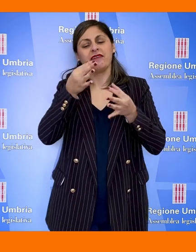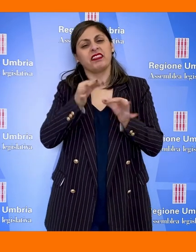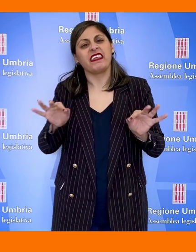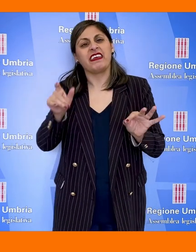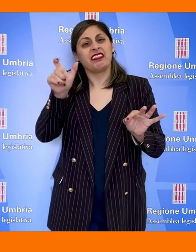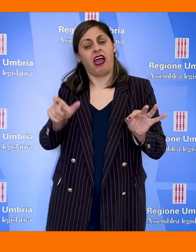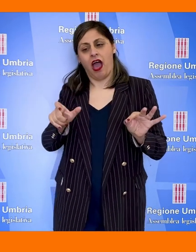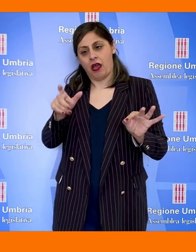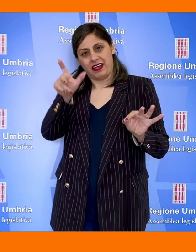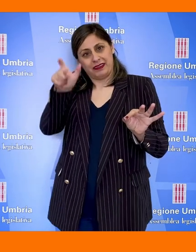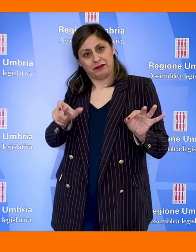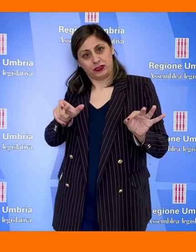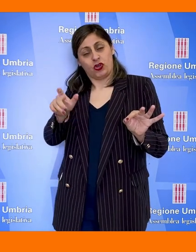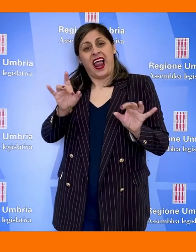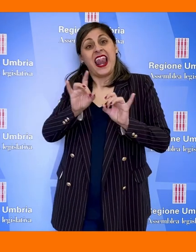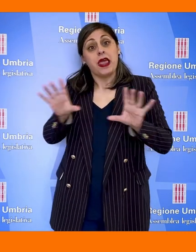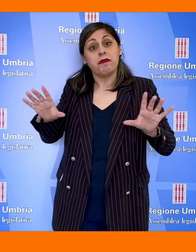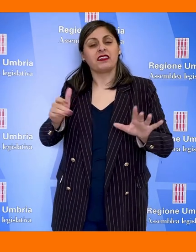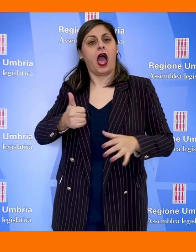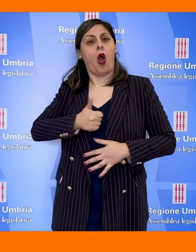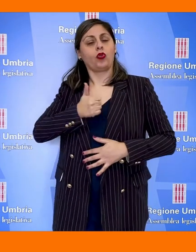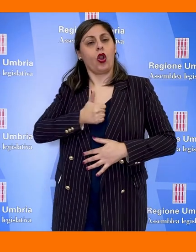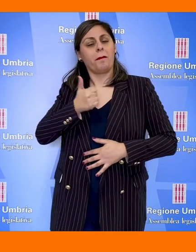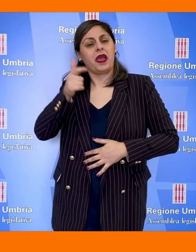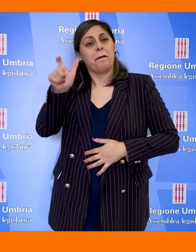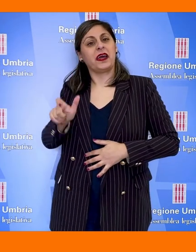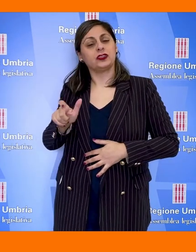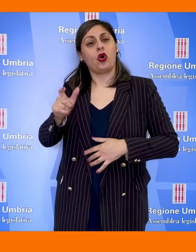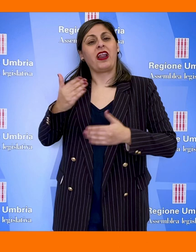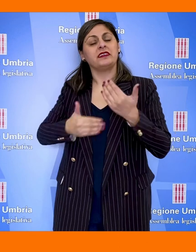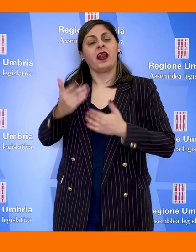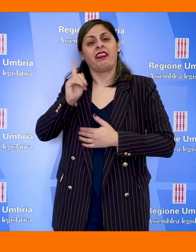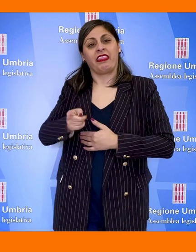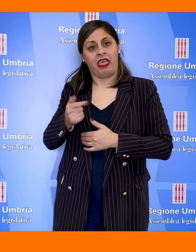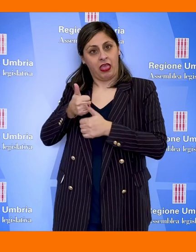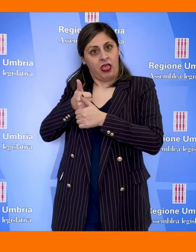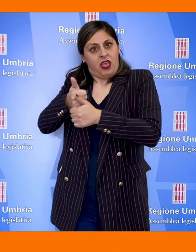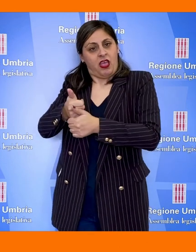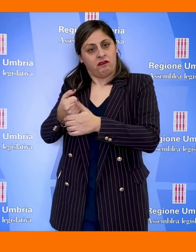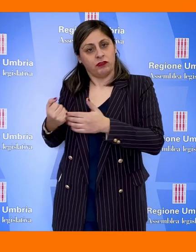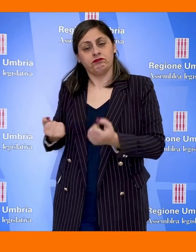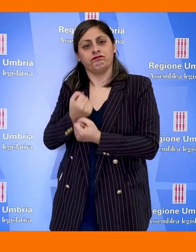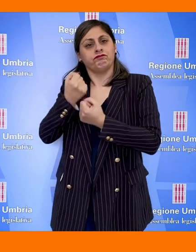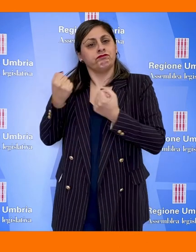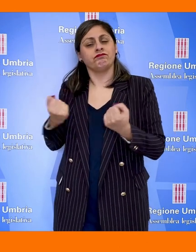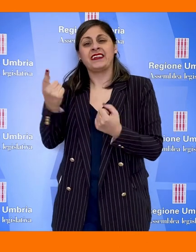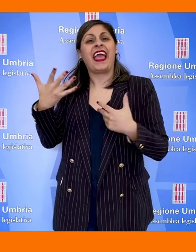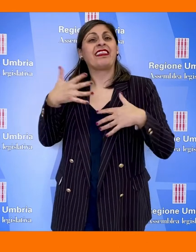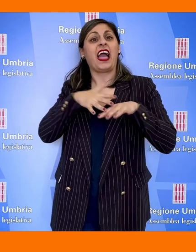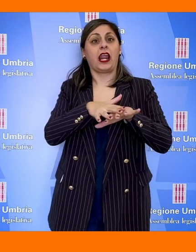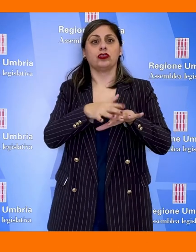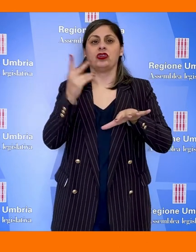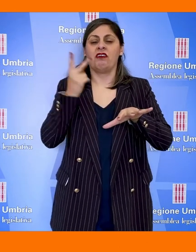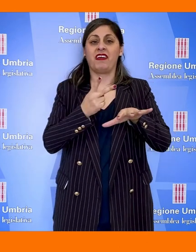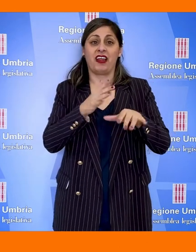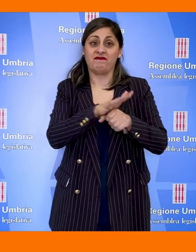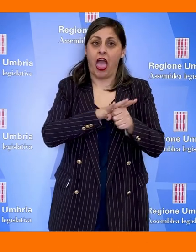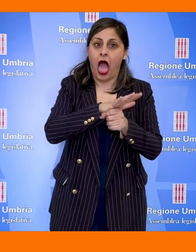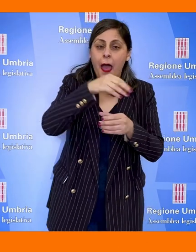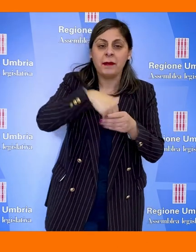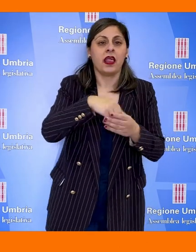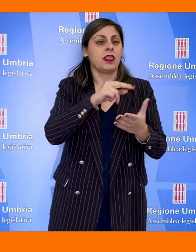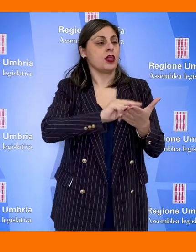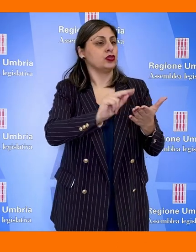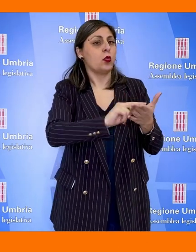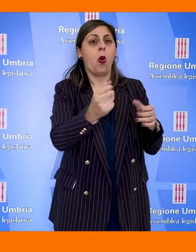provvedere all'affermazione del rispetto della dignità umana e dei diritti di libertà e di autonomia della persona con disabilità,